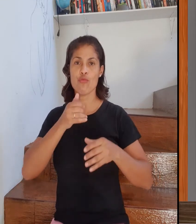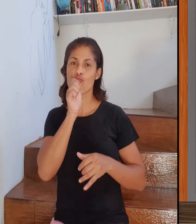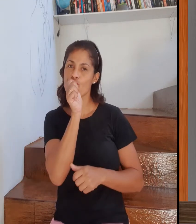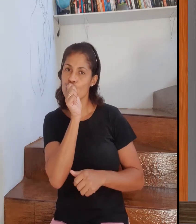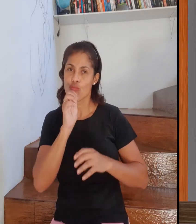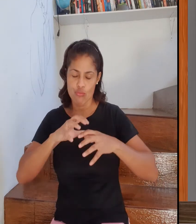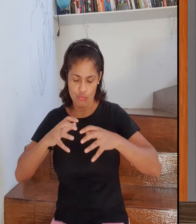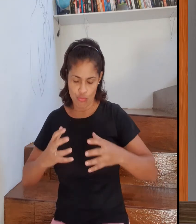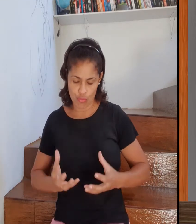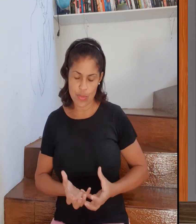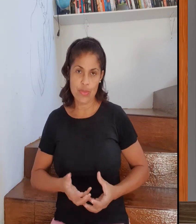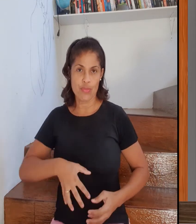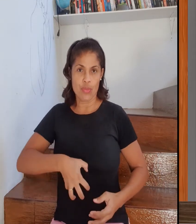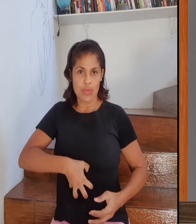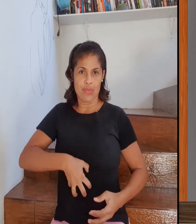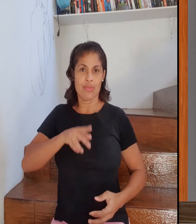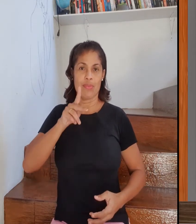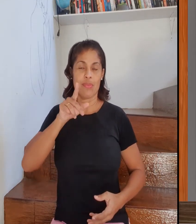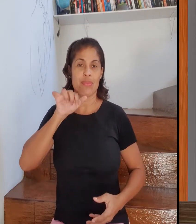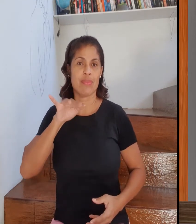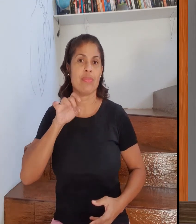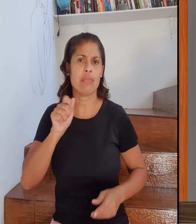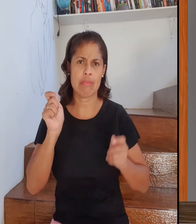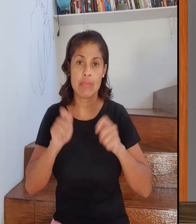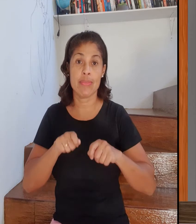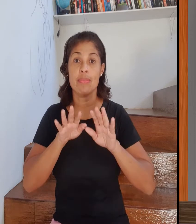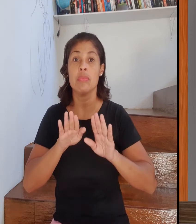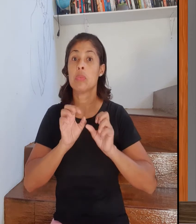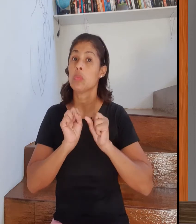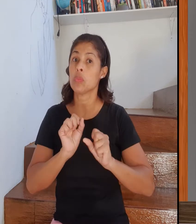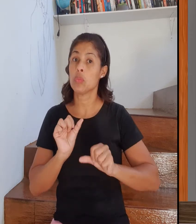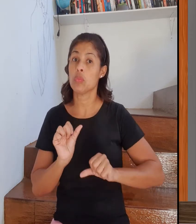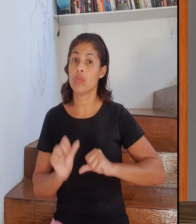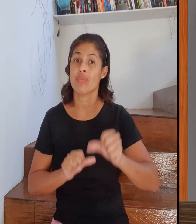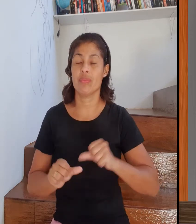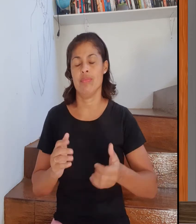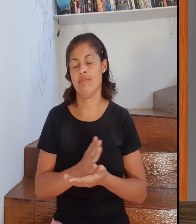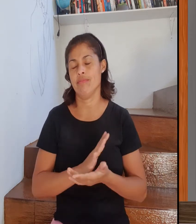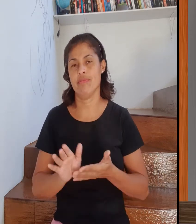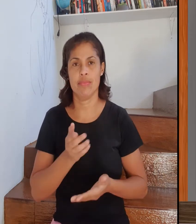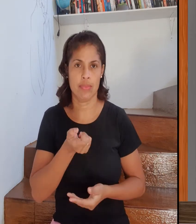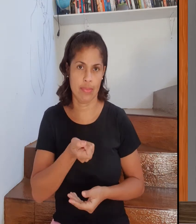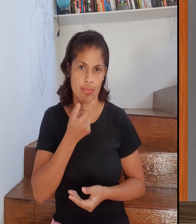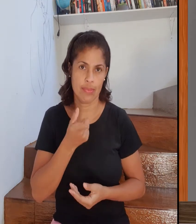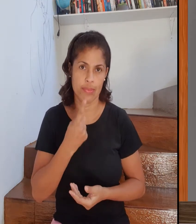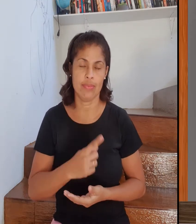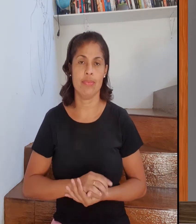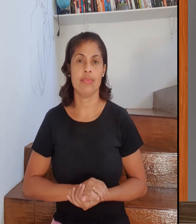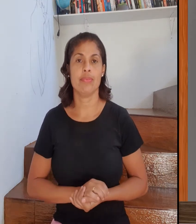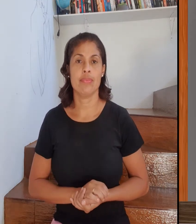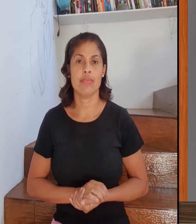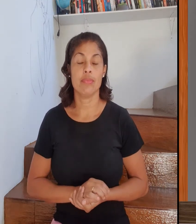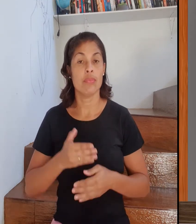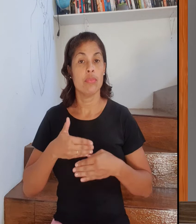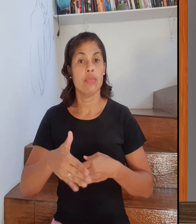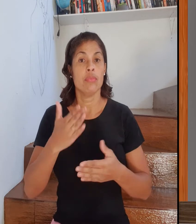muito pouco eficiente. E, além disso, pode metabolizar, biotransformar alguns medicamentos.